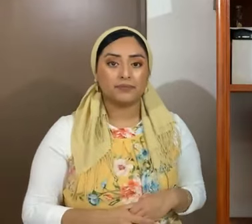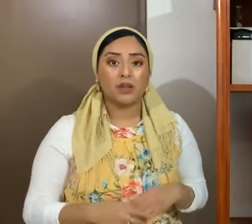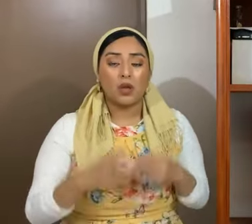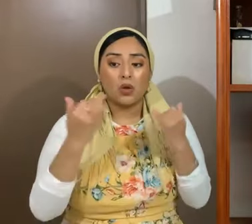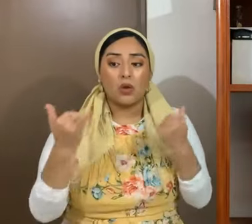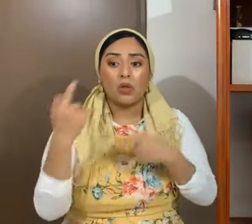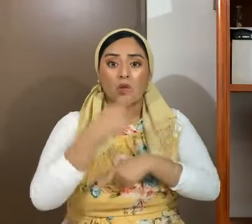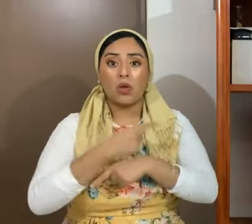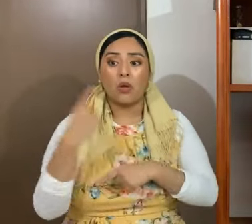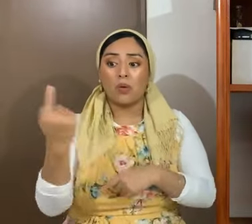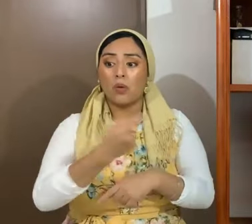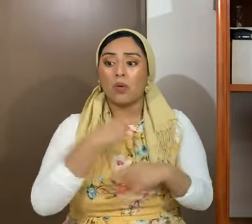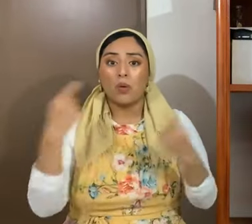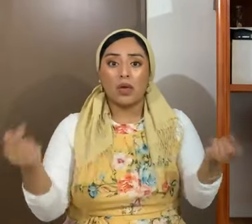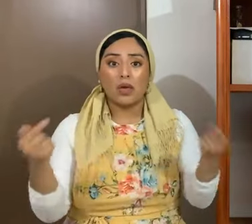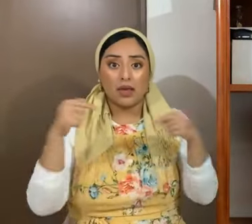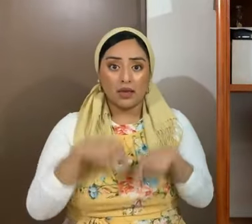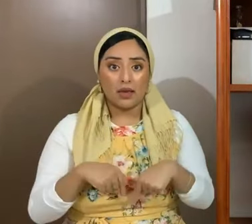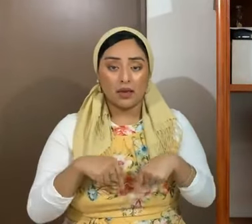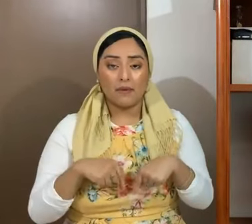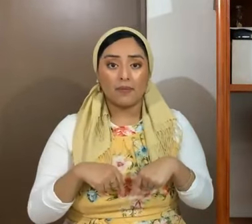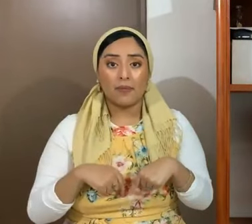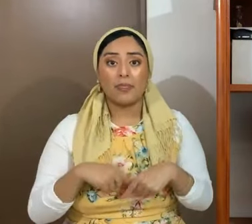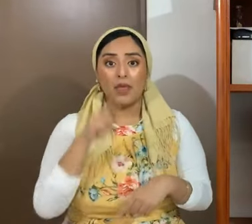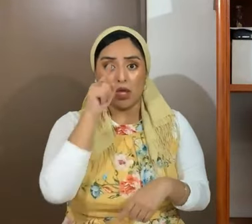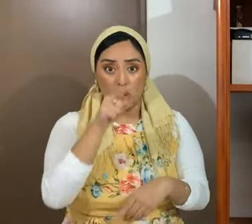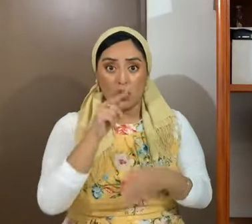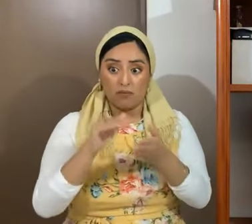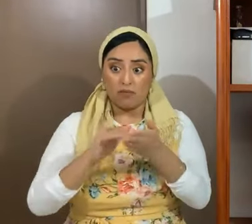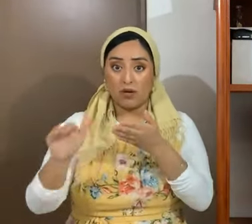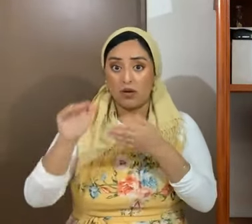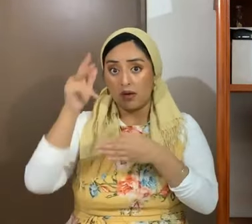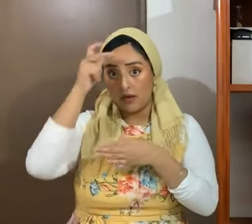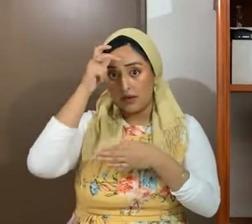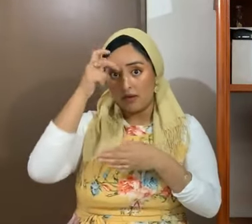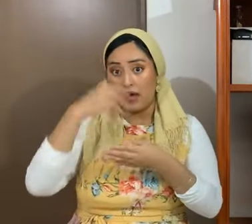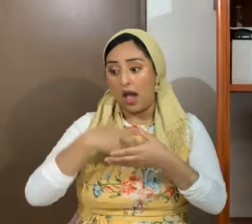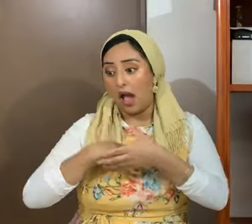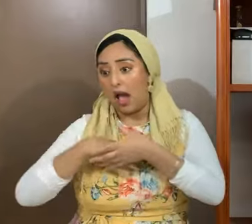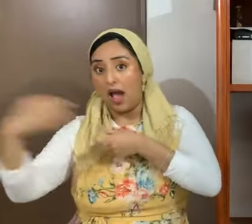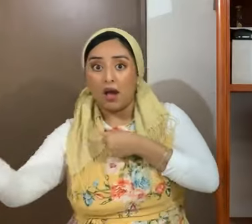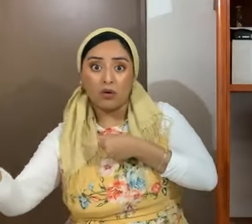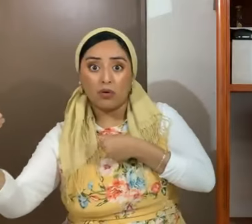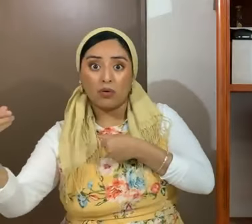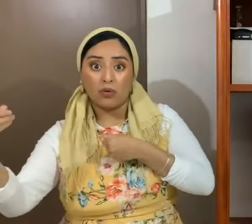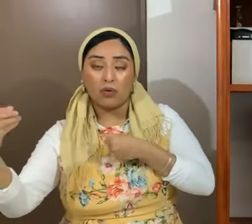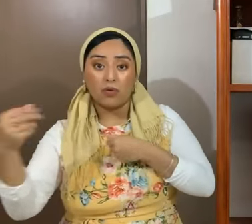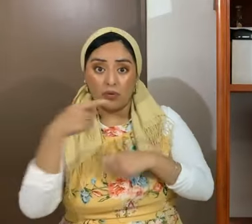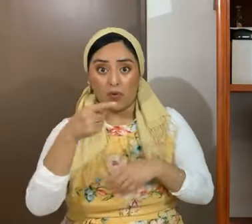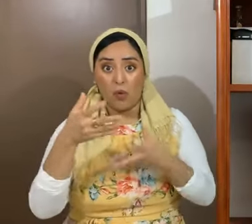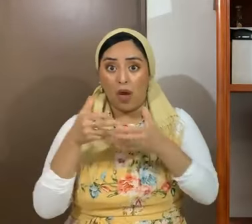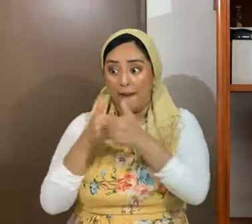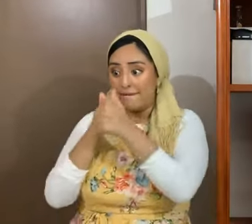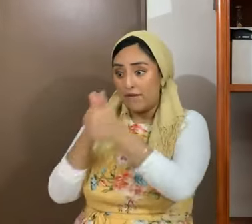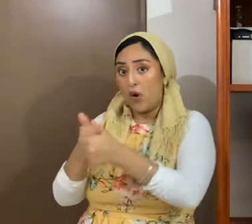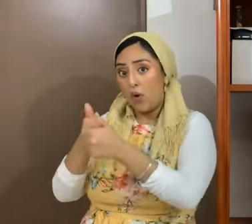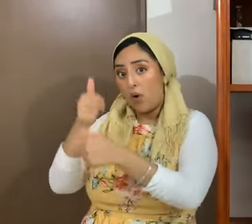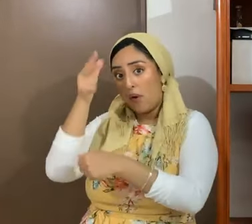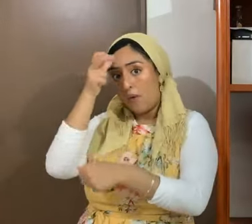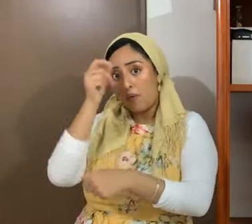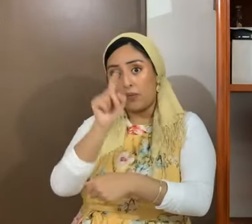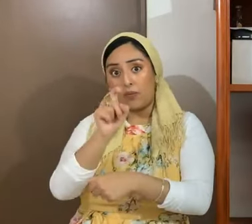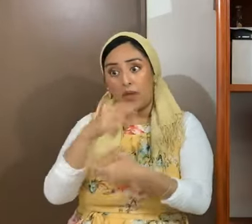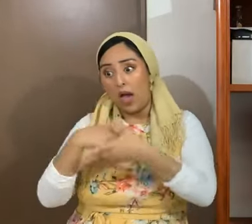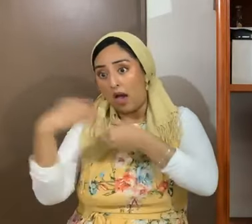Hoy estamos aquí. ¿Vas a dejar que el enemigo te saque? ¿Vas a dejar, amado amada Jod, que el enemigo